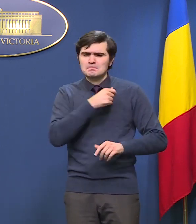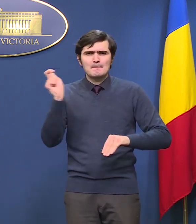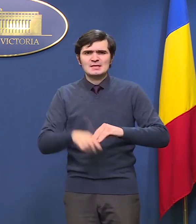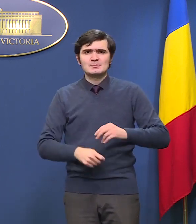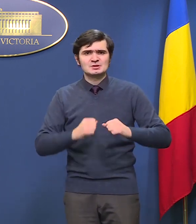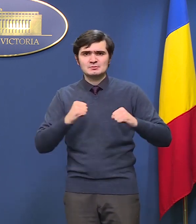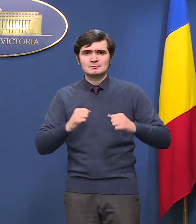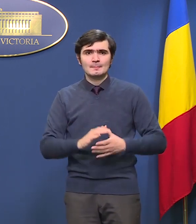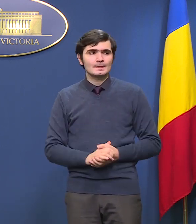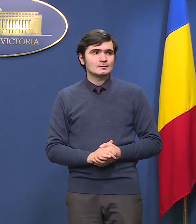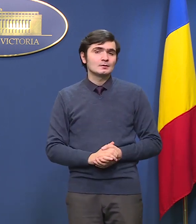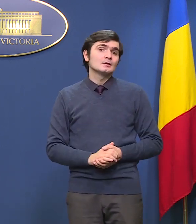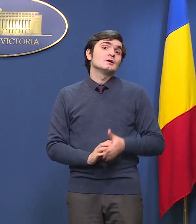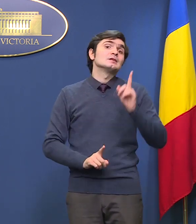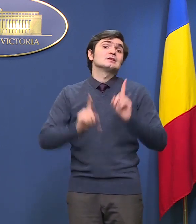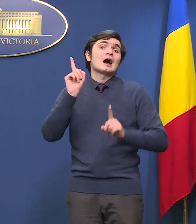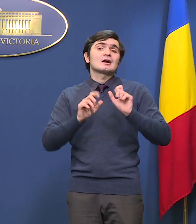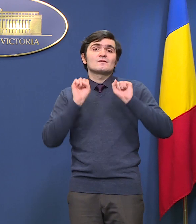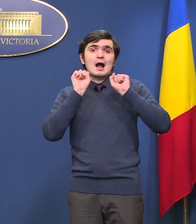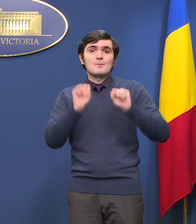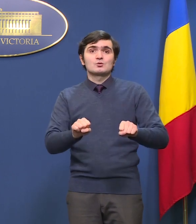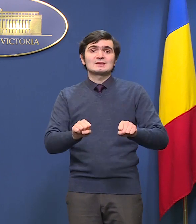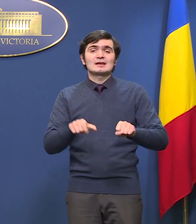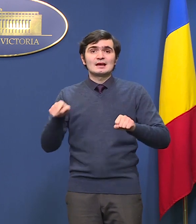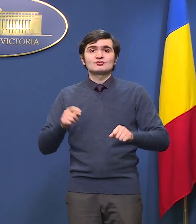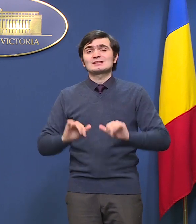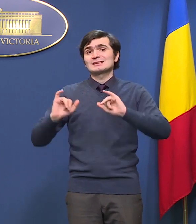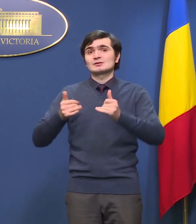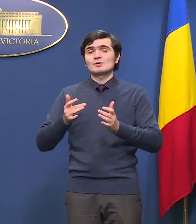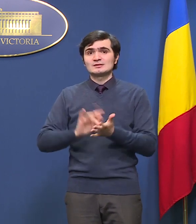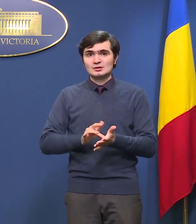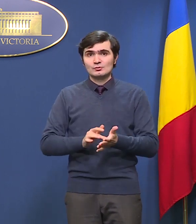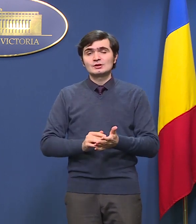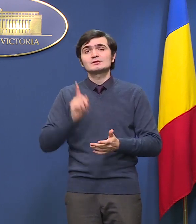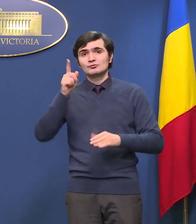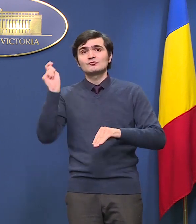o a doua întrebare. Dacă va abuza, evident, de situația de urgență.